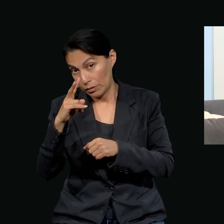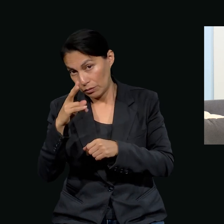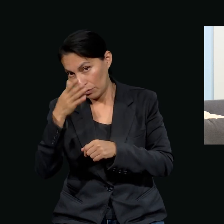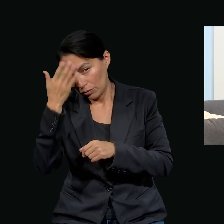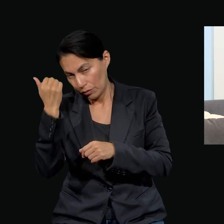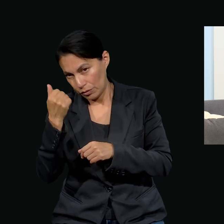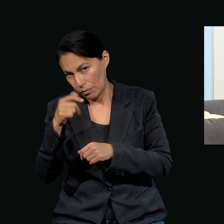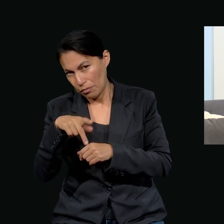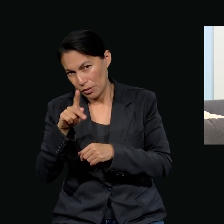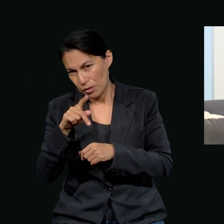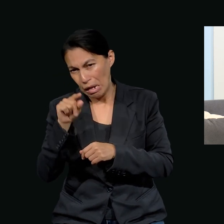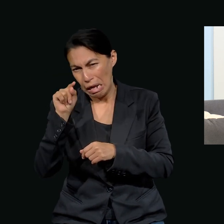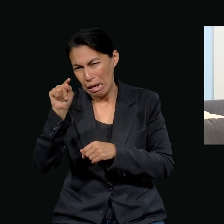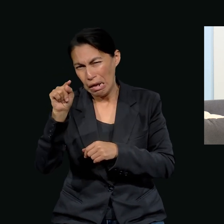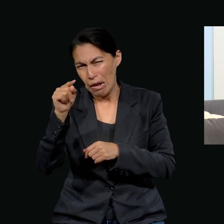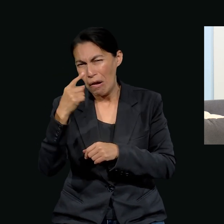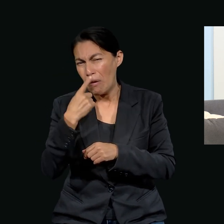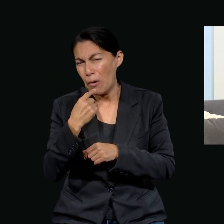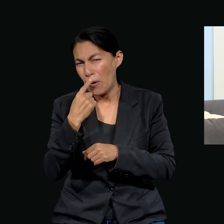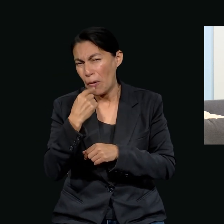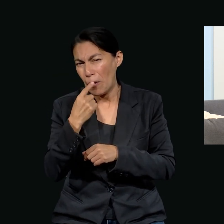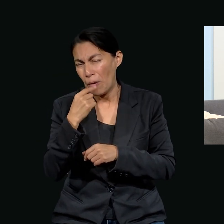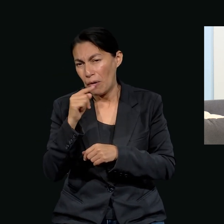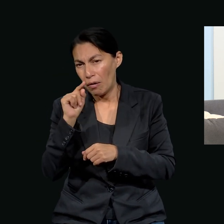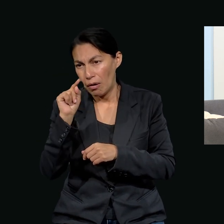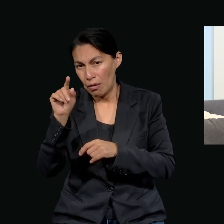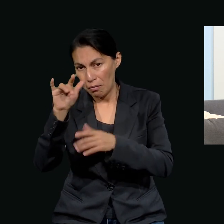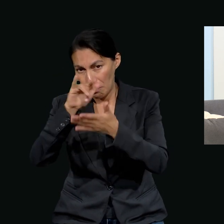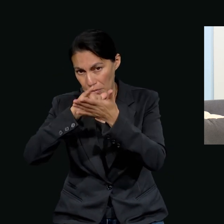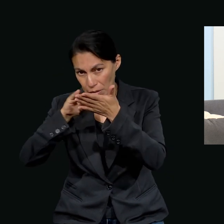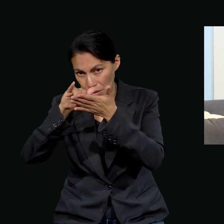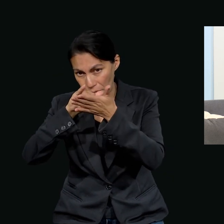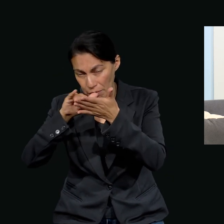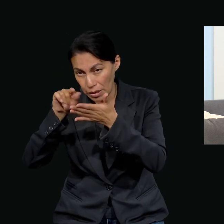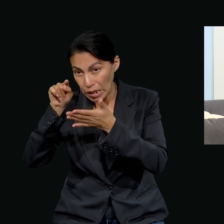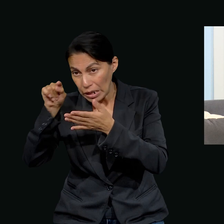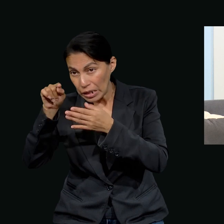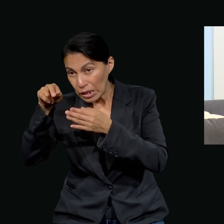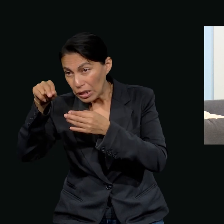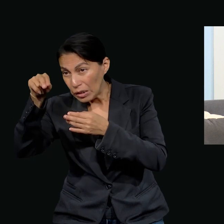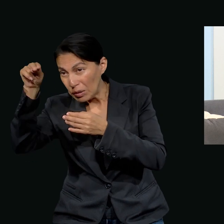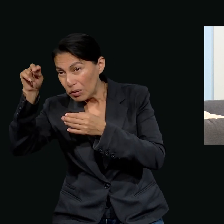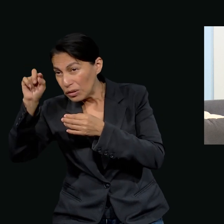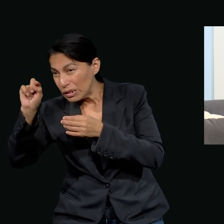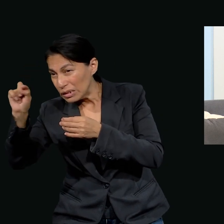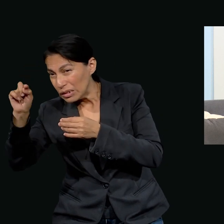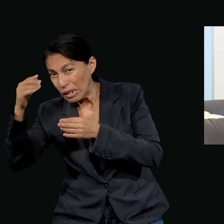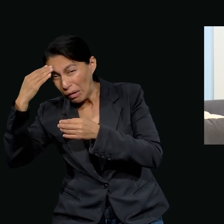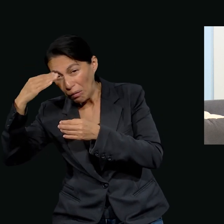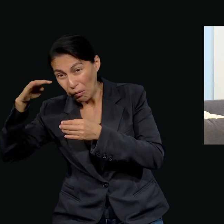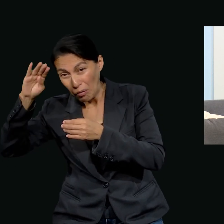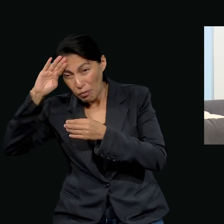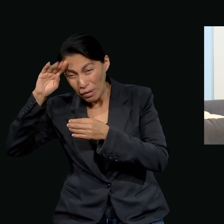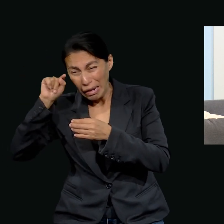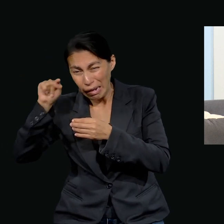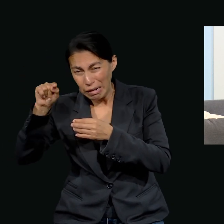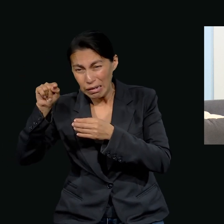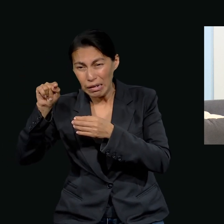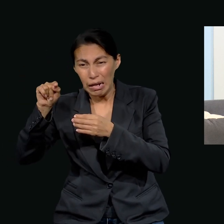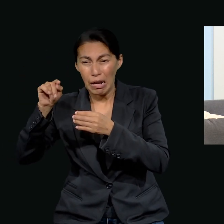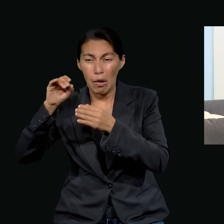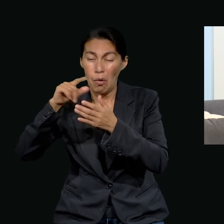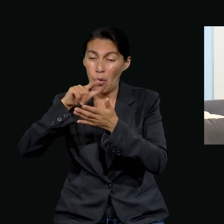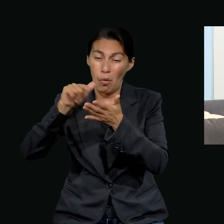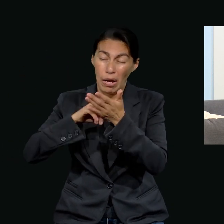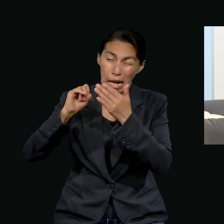momento presentándola, pero, bueno, está marcadito en rojo ahí en el mapa de la región norte-centro de Cuba. Es la parte